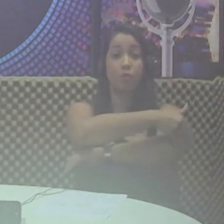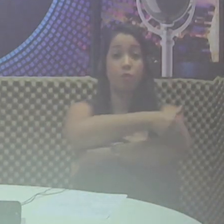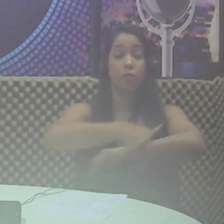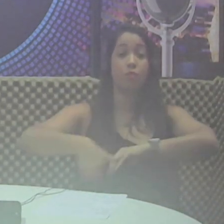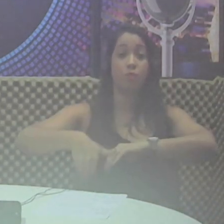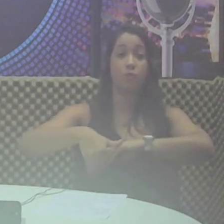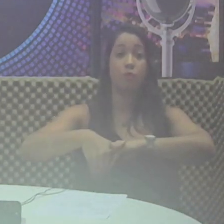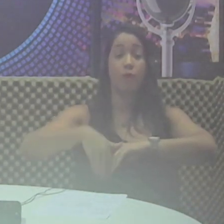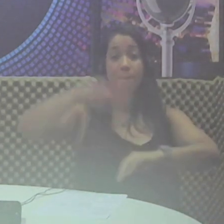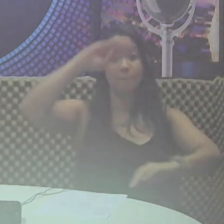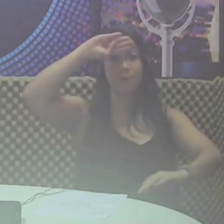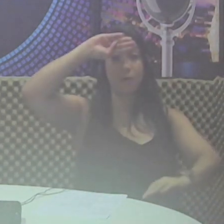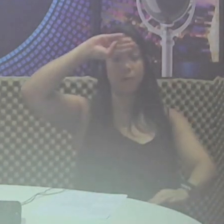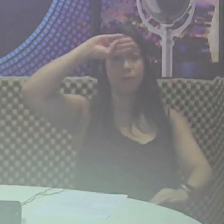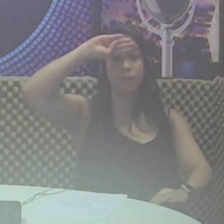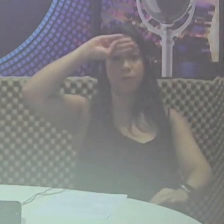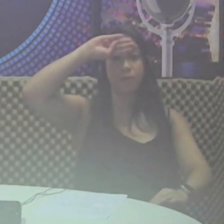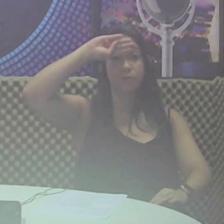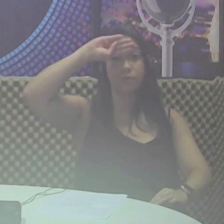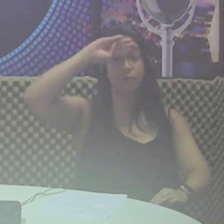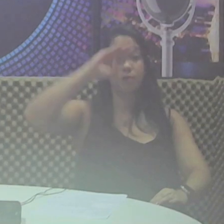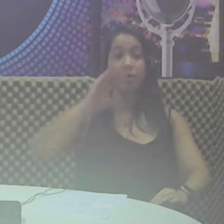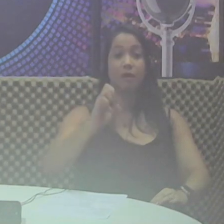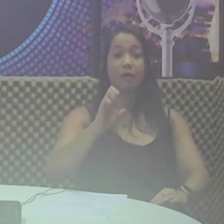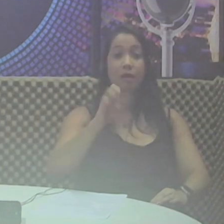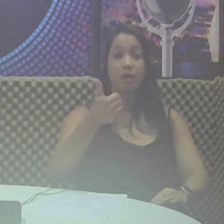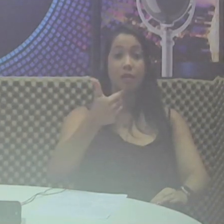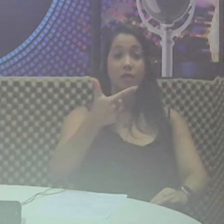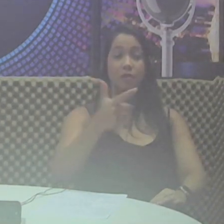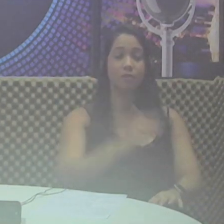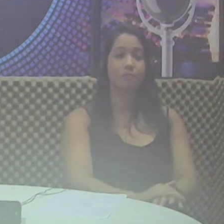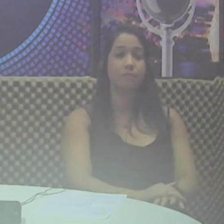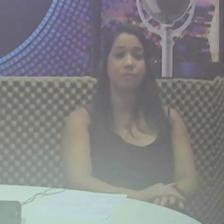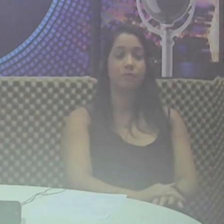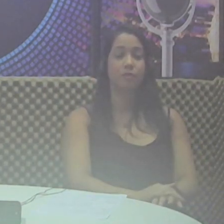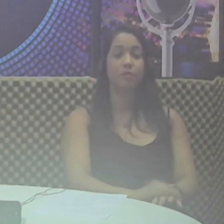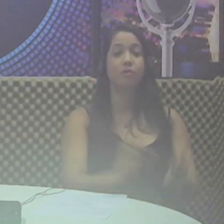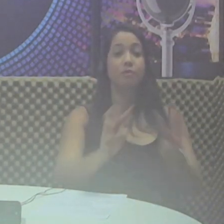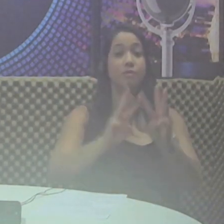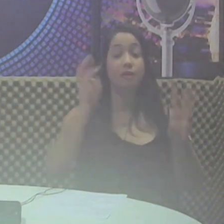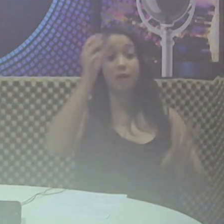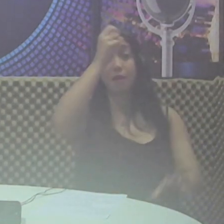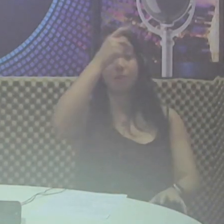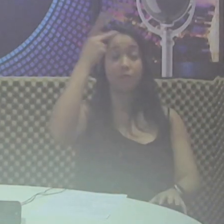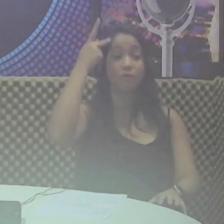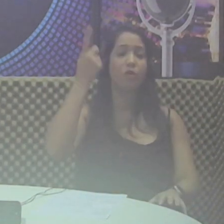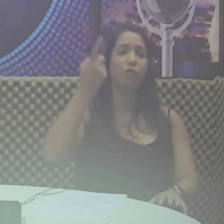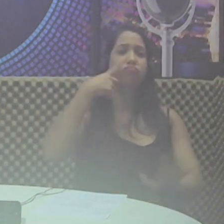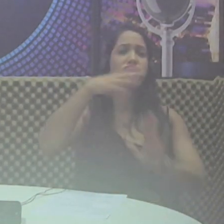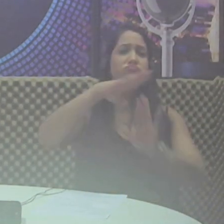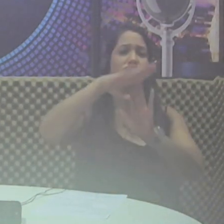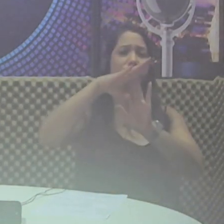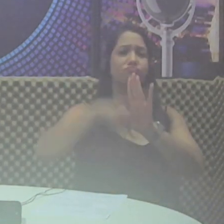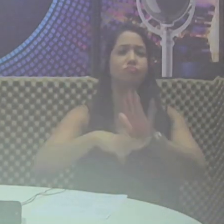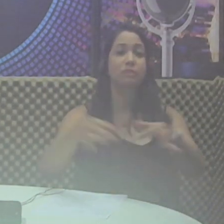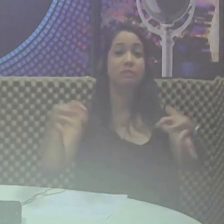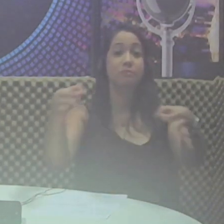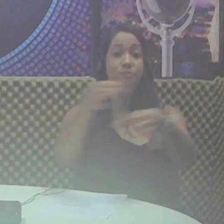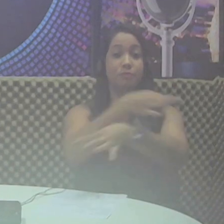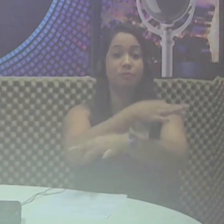estação Pampulha, a E12. No portal da Prefeitura, você encontra o cronograma